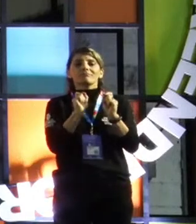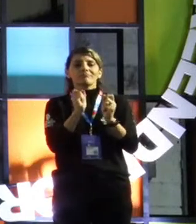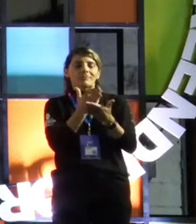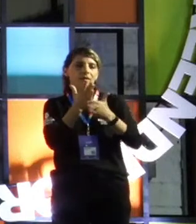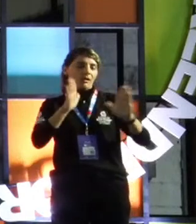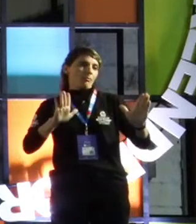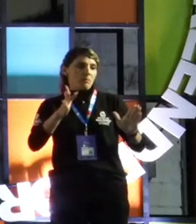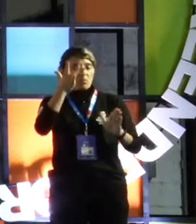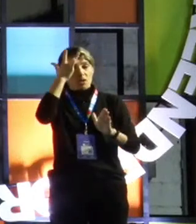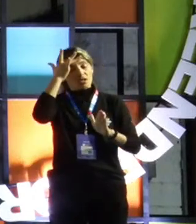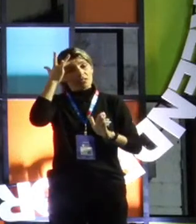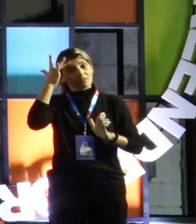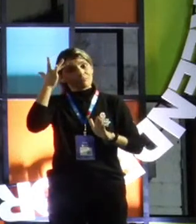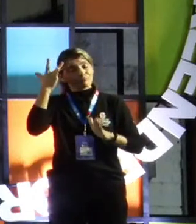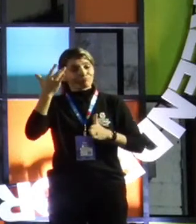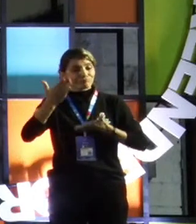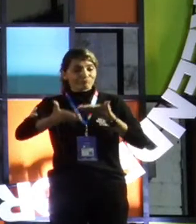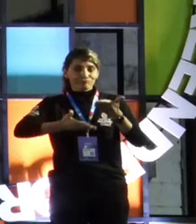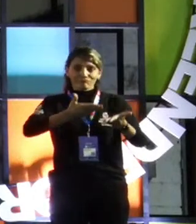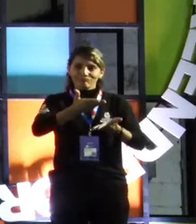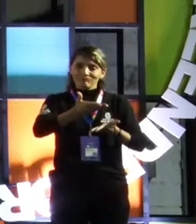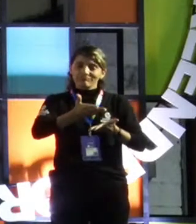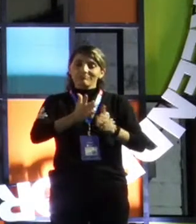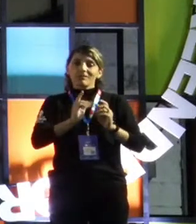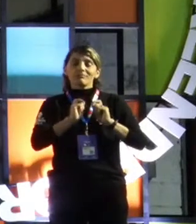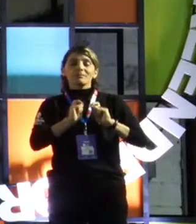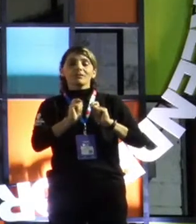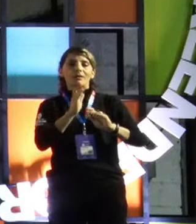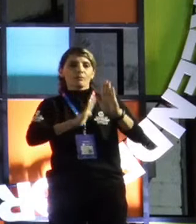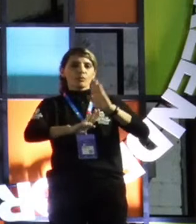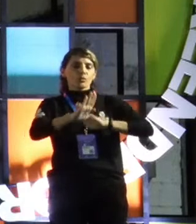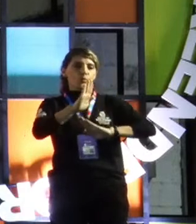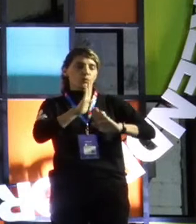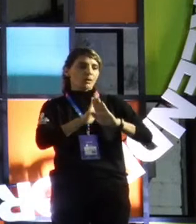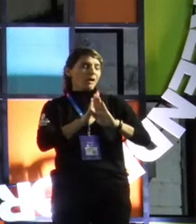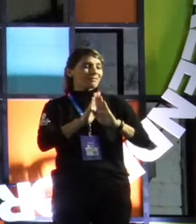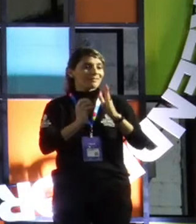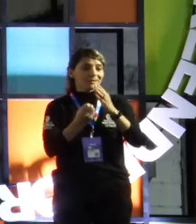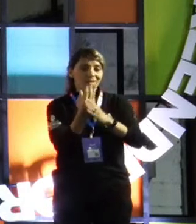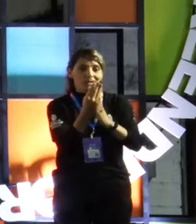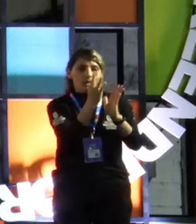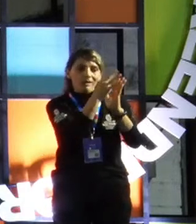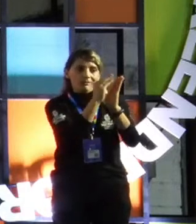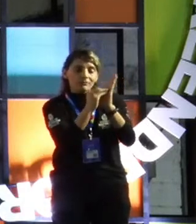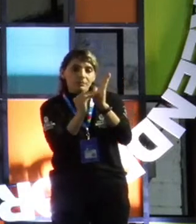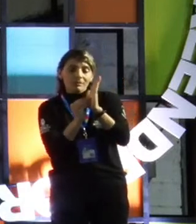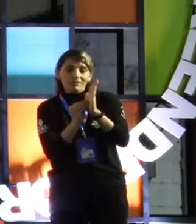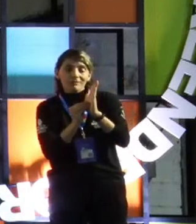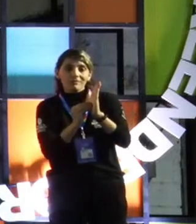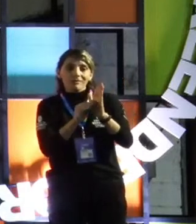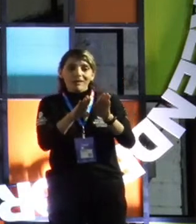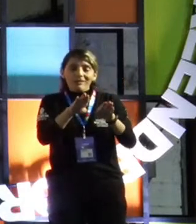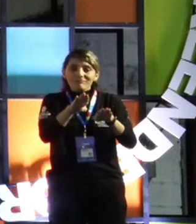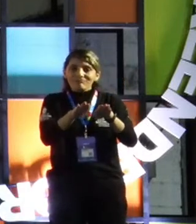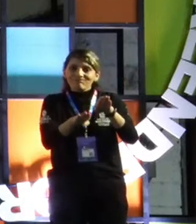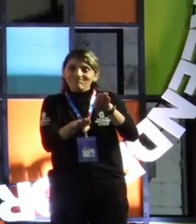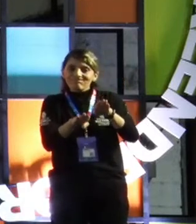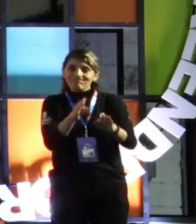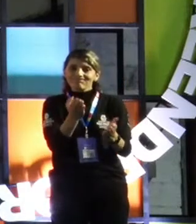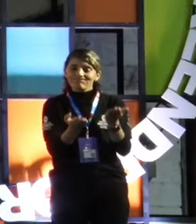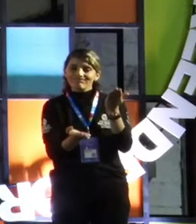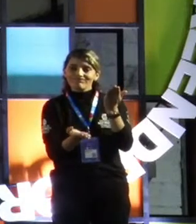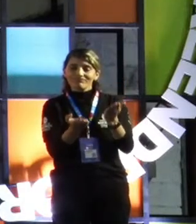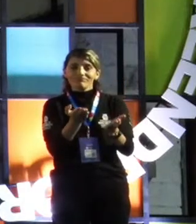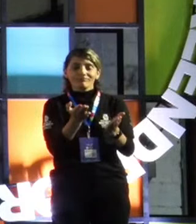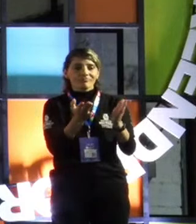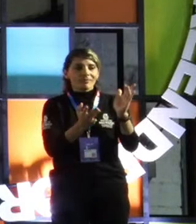as pessoas não estão engajando ali. Então, toma muito cuidado na hora que você está fazendo conteúdo, equilibra as postagens, o teu storytelling do teu